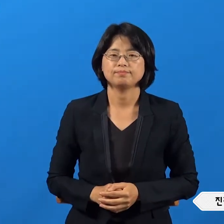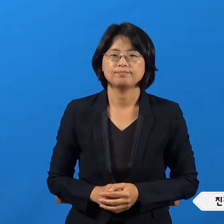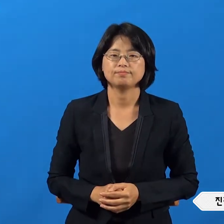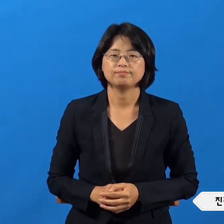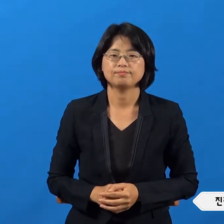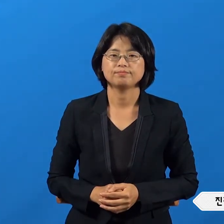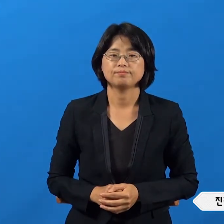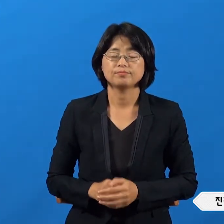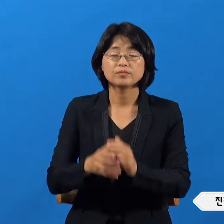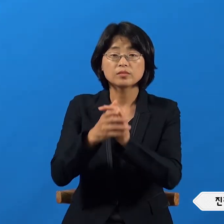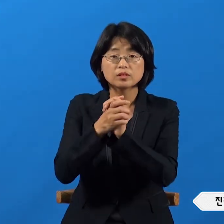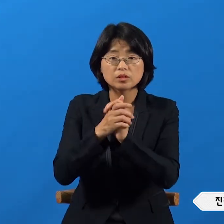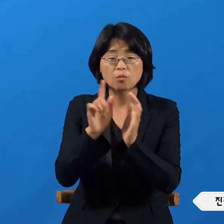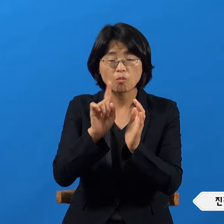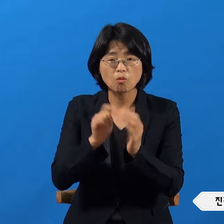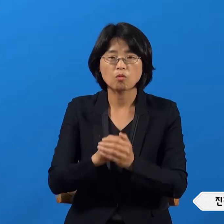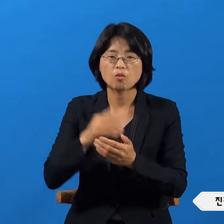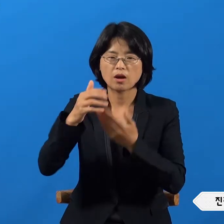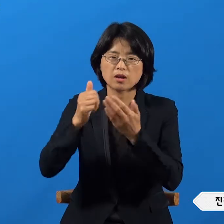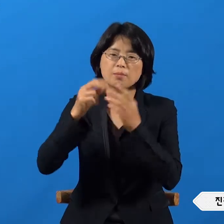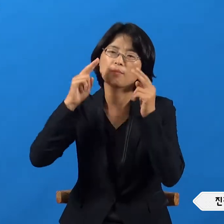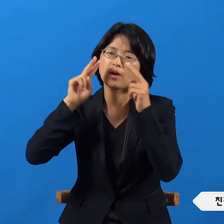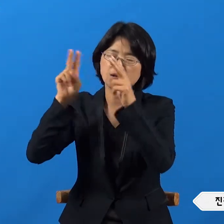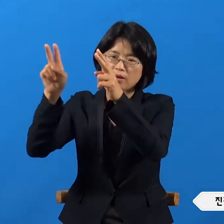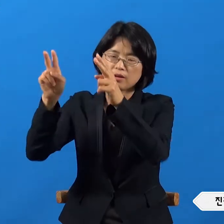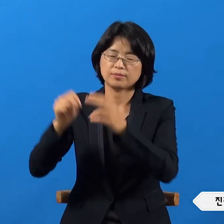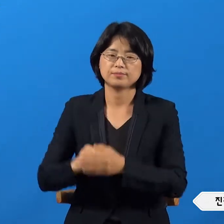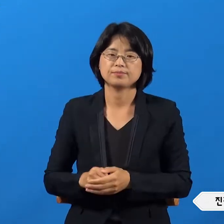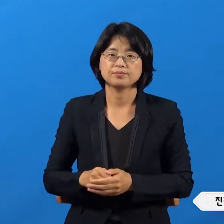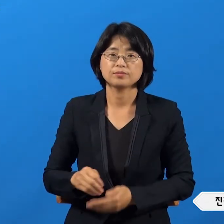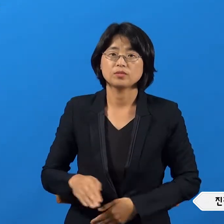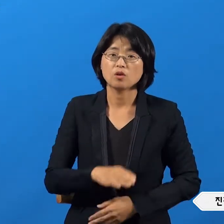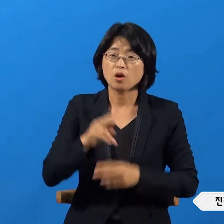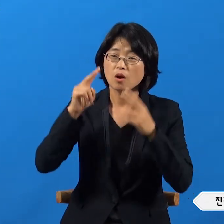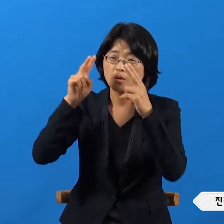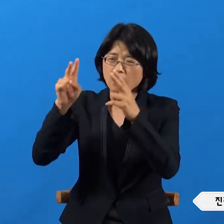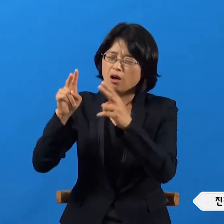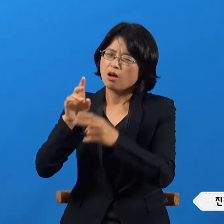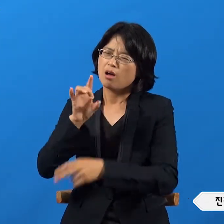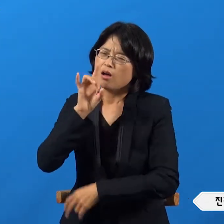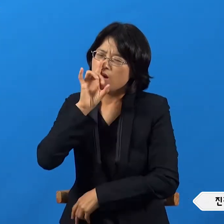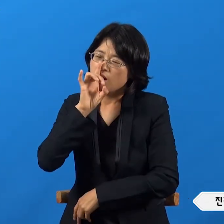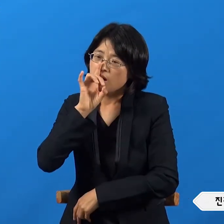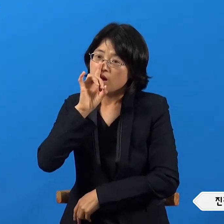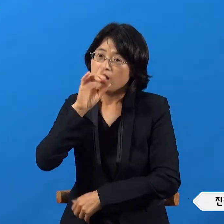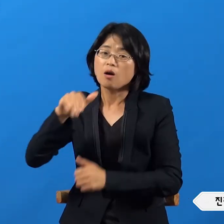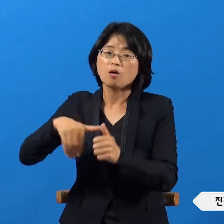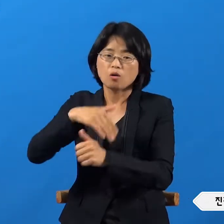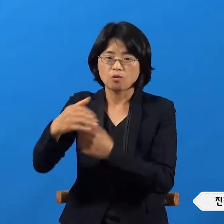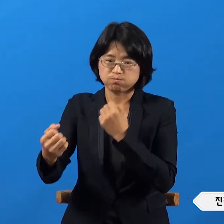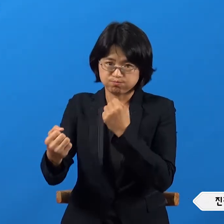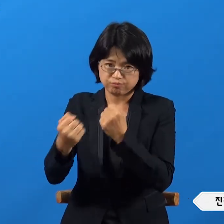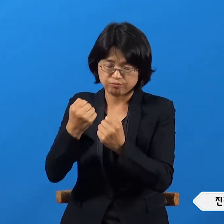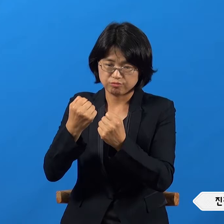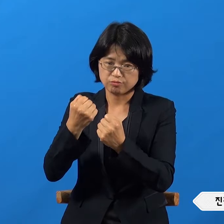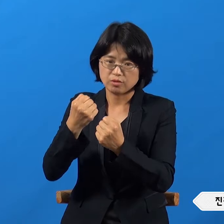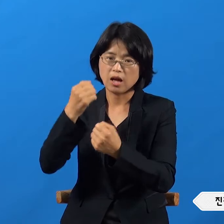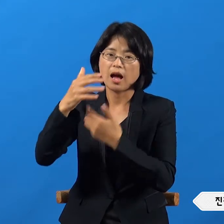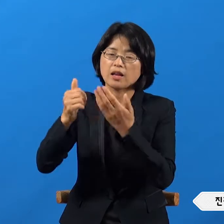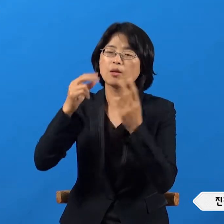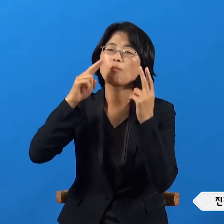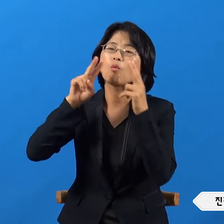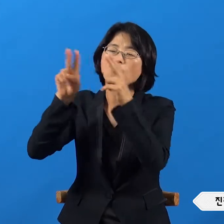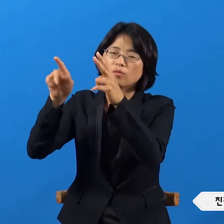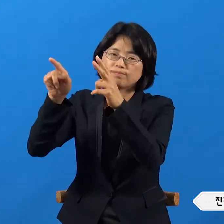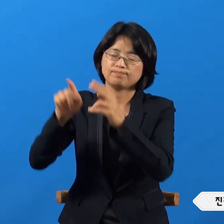합니다. 우리가 바라볼 수 없는 상황에서 바라보게 하는 것, 우리가 구할 수 없는